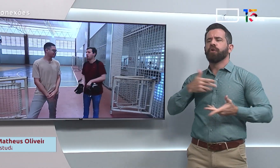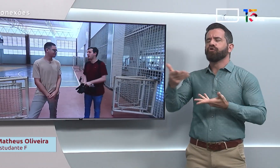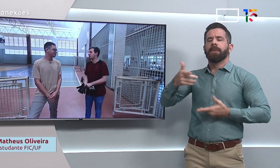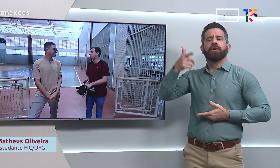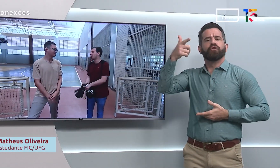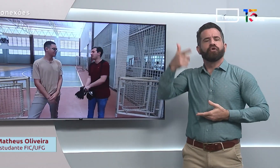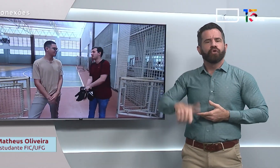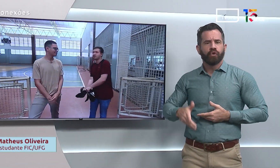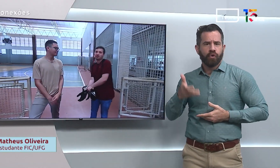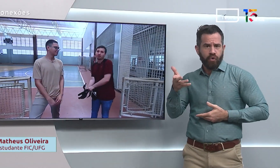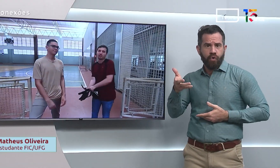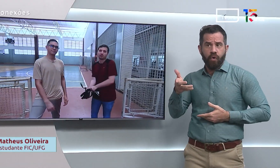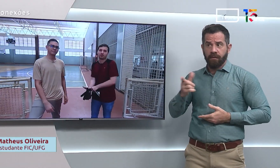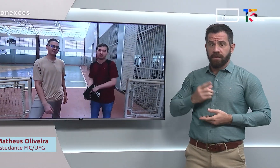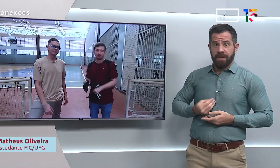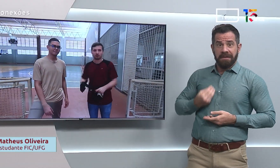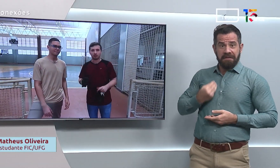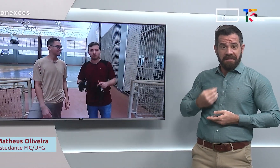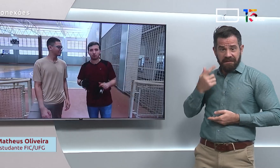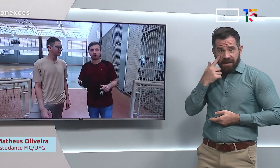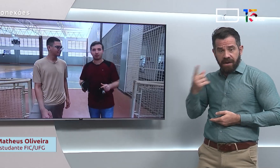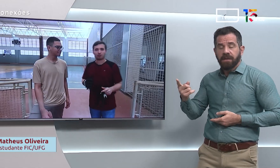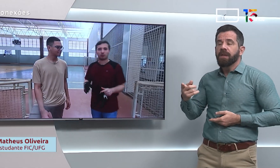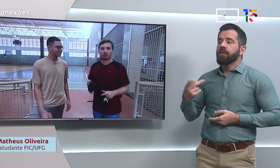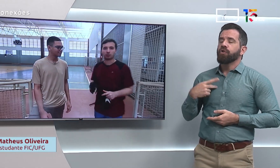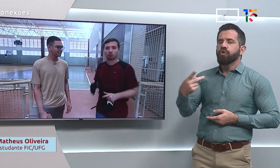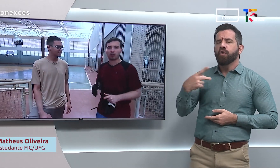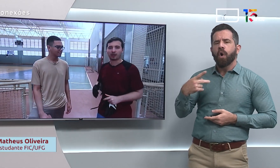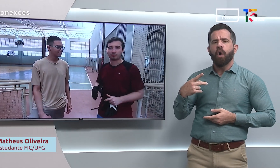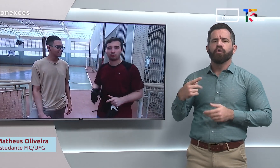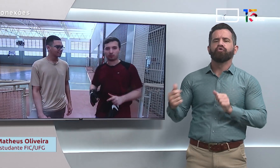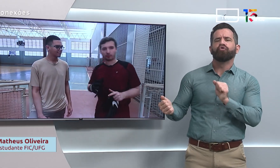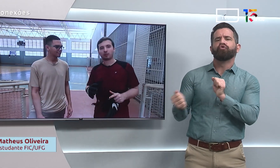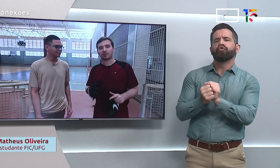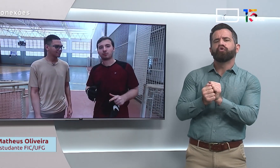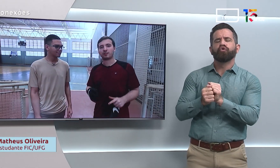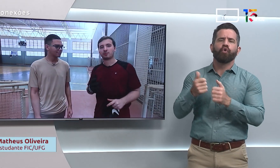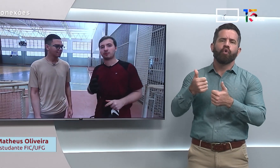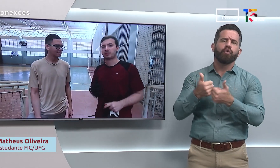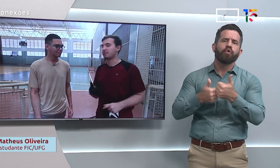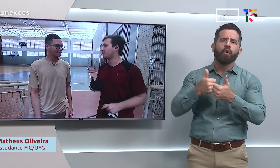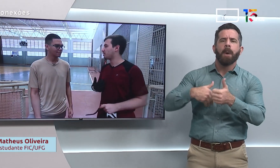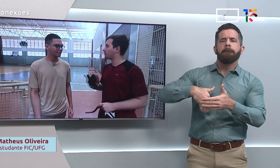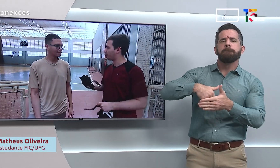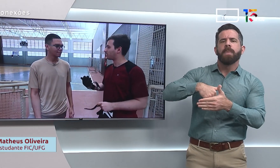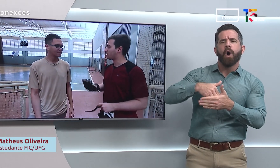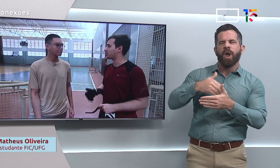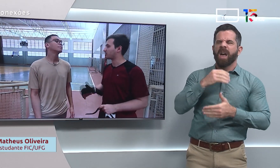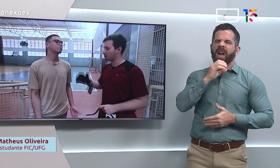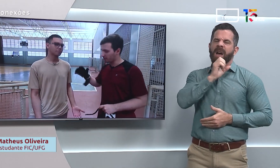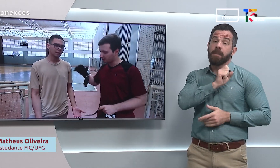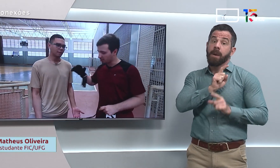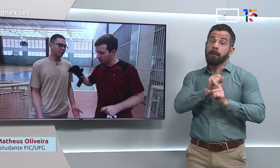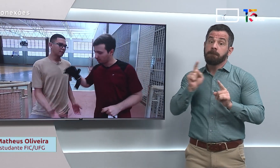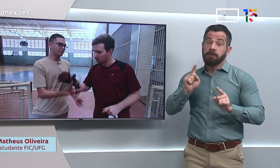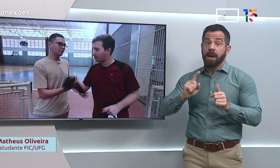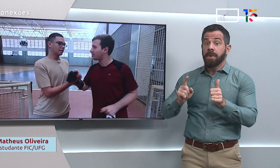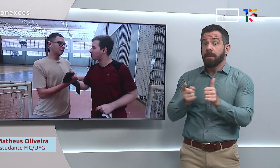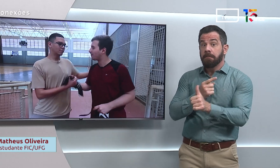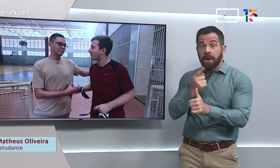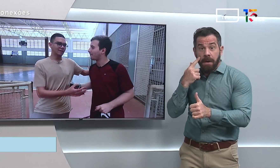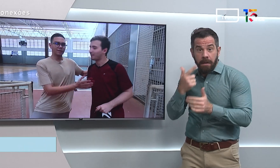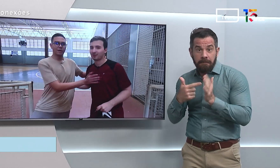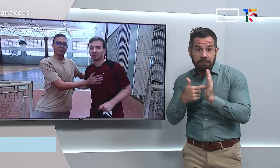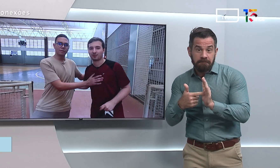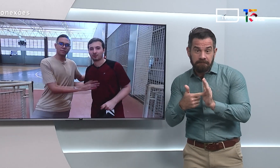amigo Weigler Soares para a gente fazer um bate-bola jogo rápido e uma programação diferente para vocês, mas antes vamos fazer a nossa inscrição, né, Weigler? Seja bem-vindo